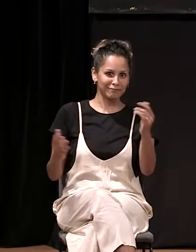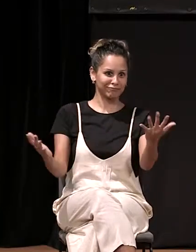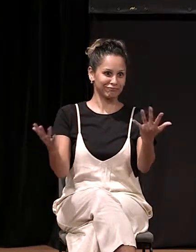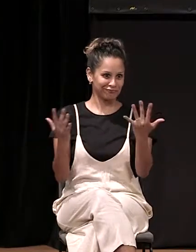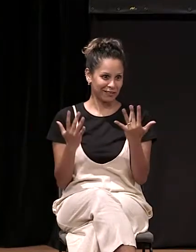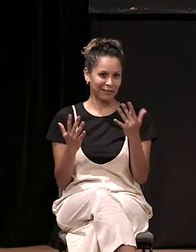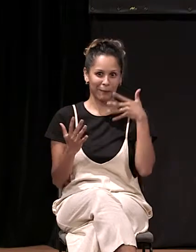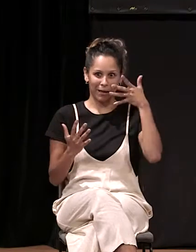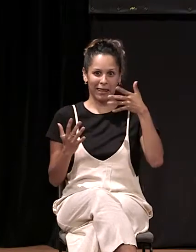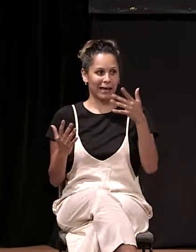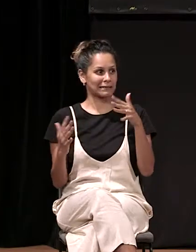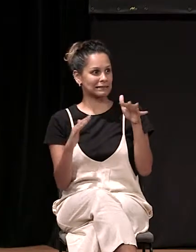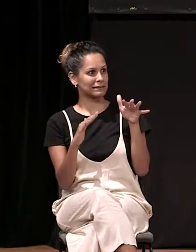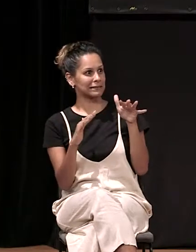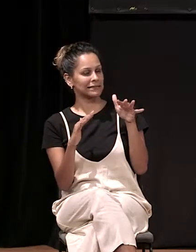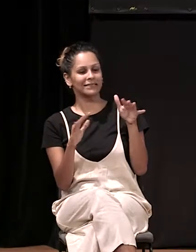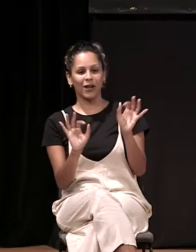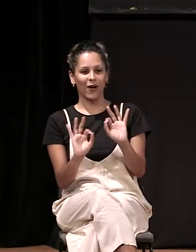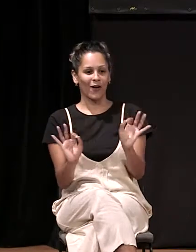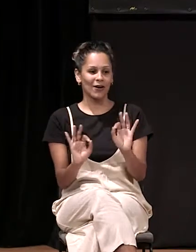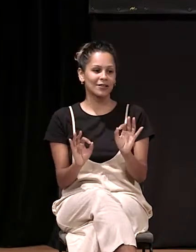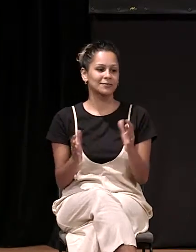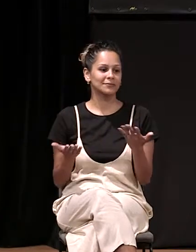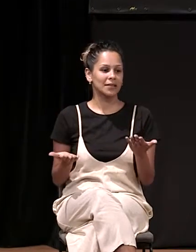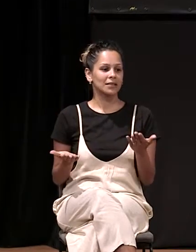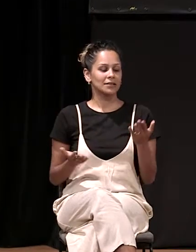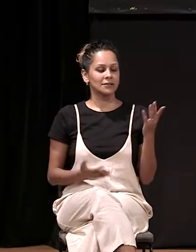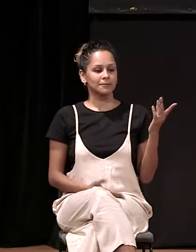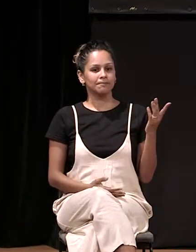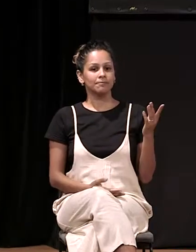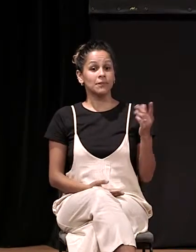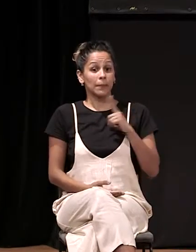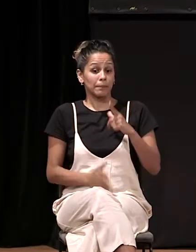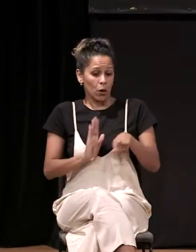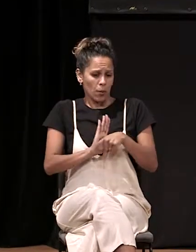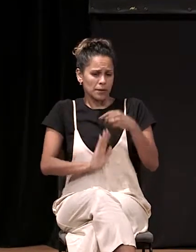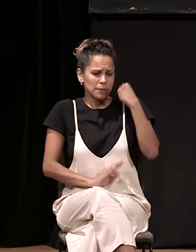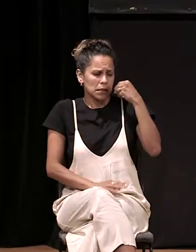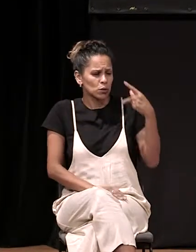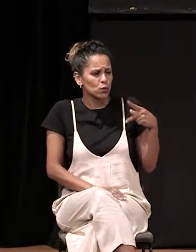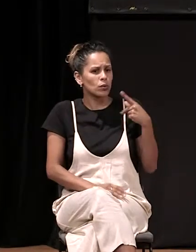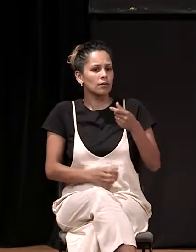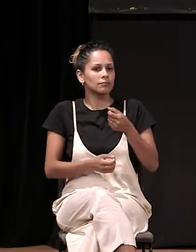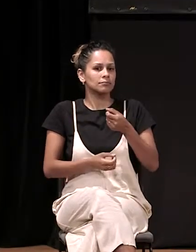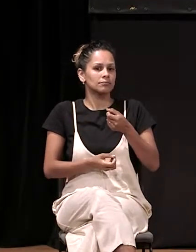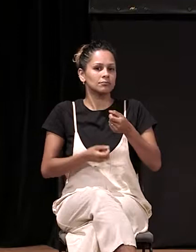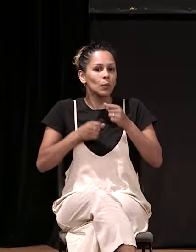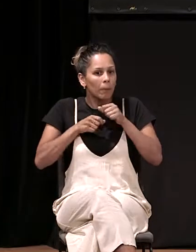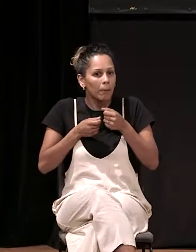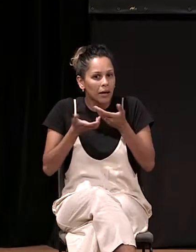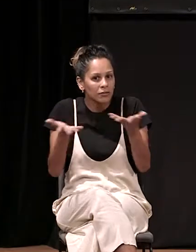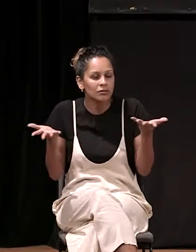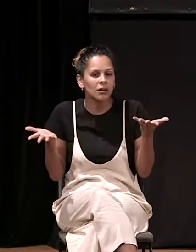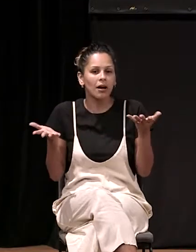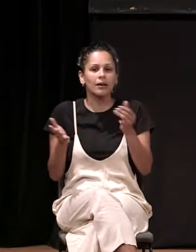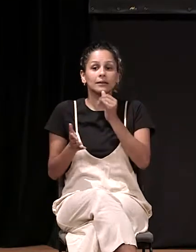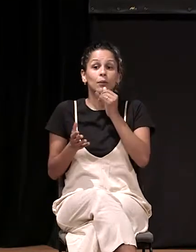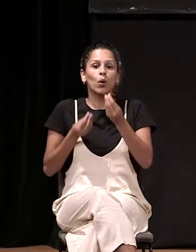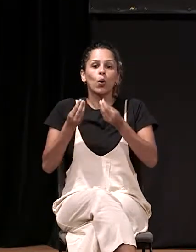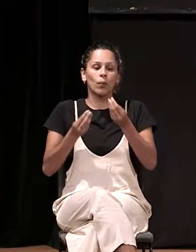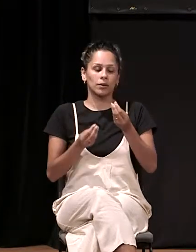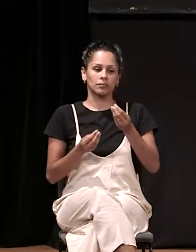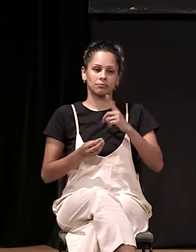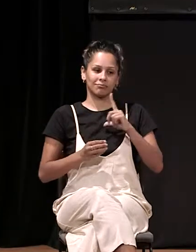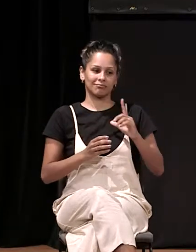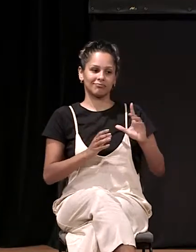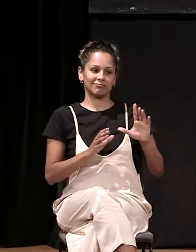teve. Mas, assim, uma experiência sua que você possa compartilhar com a gente de como, numa reunião de pais, ou às vezes numa festa da cultura na